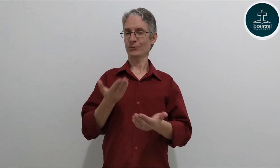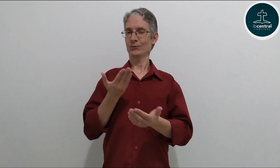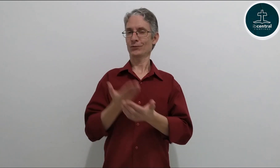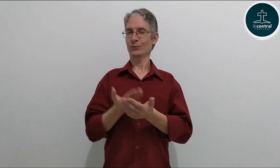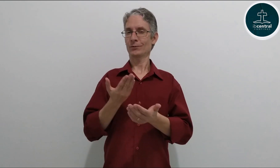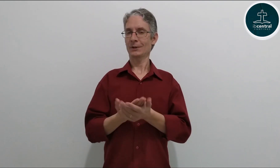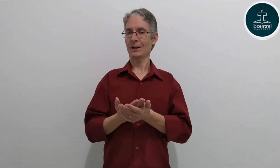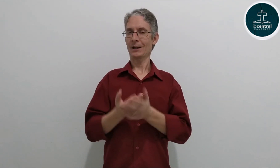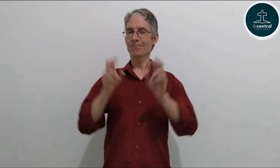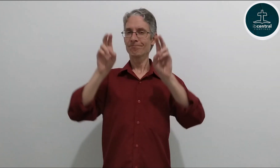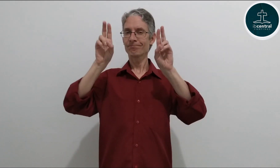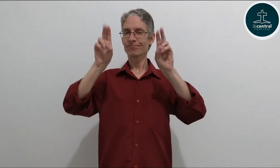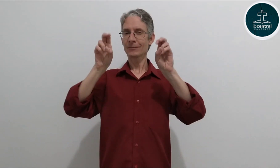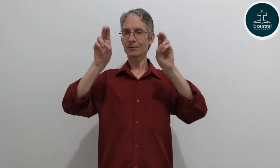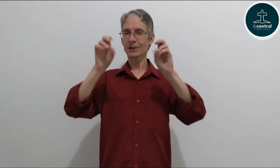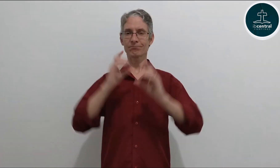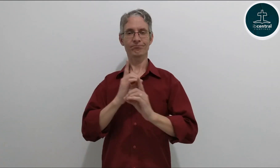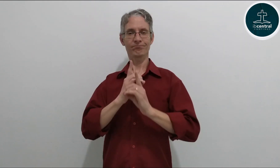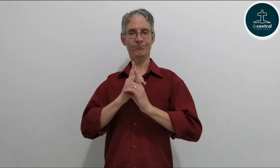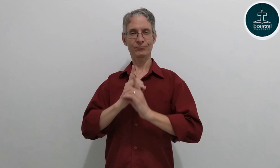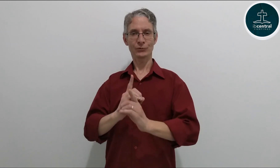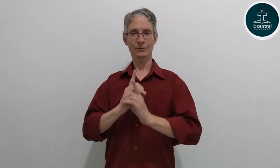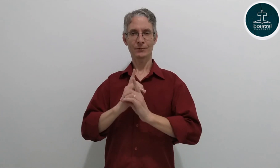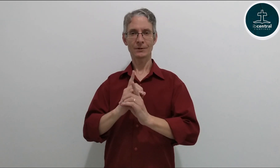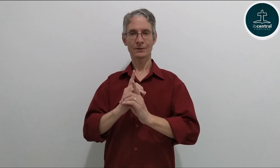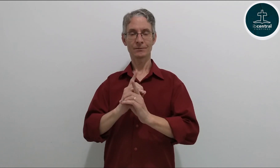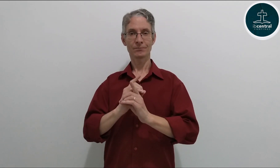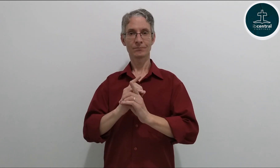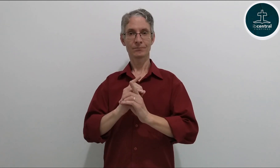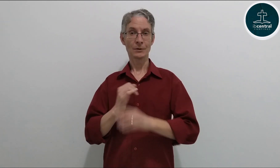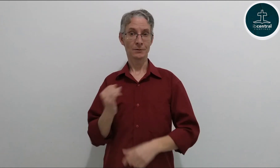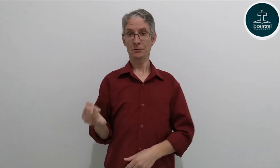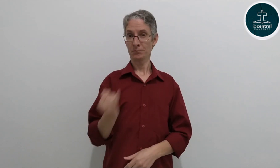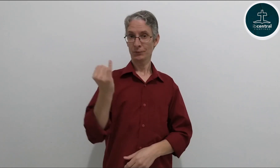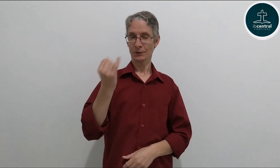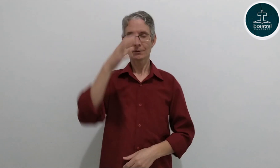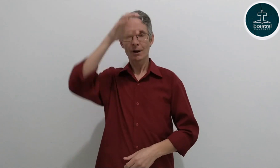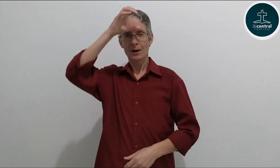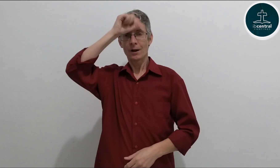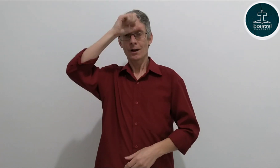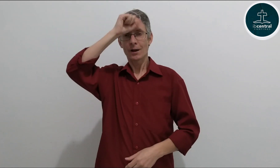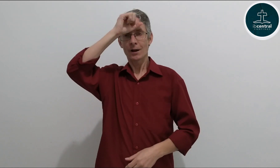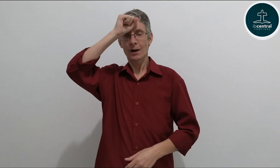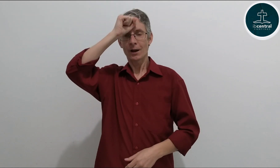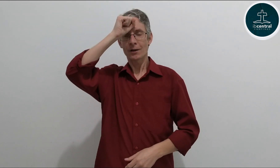Hoje nós vamos estudar sobre discipulado. É